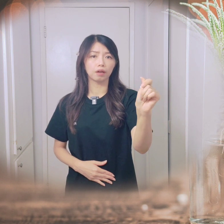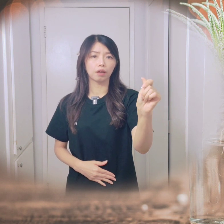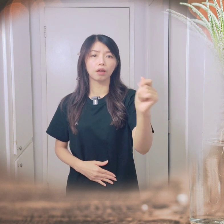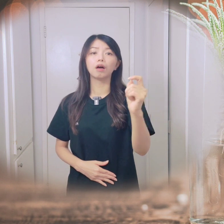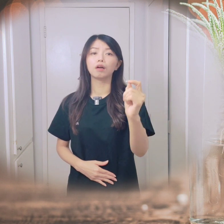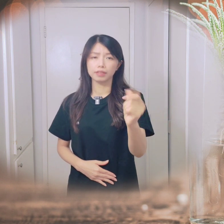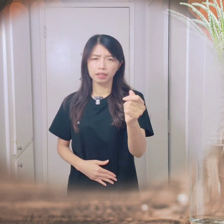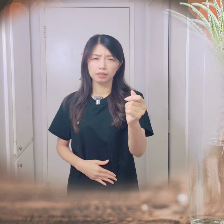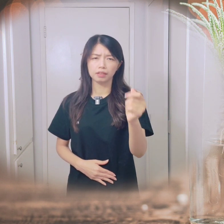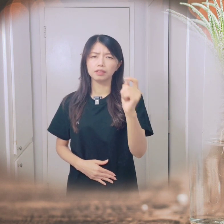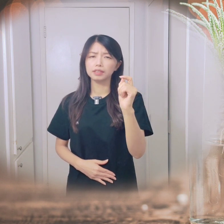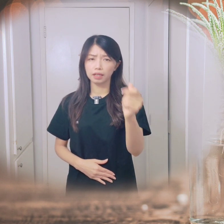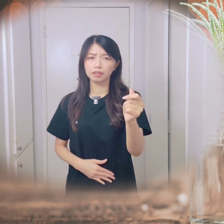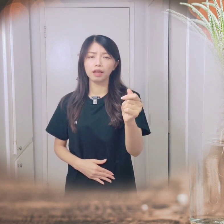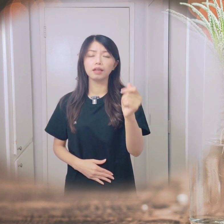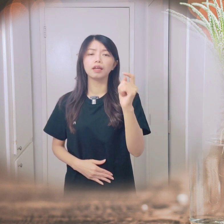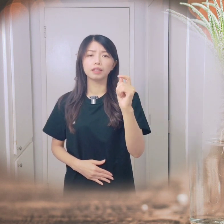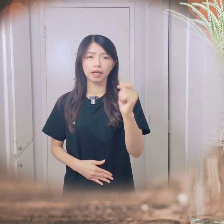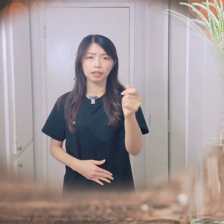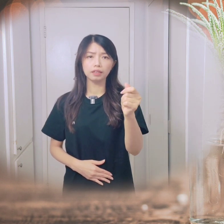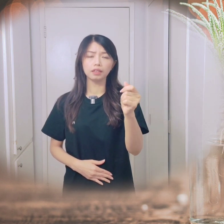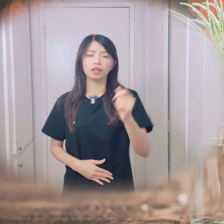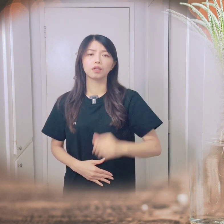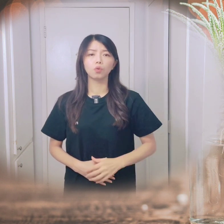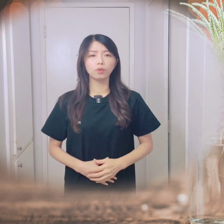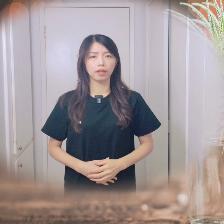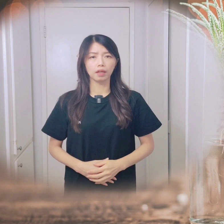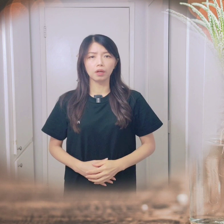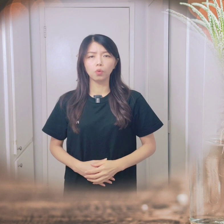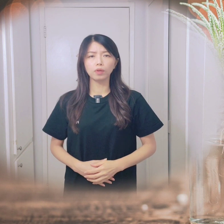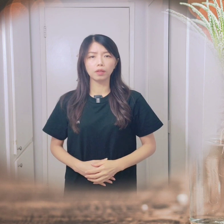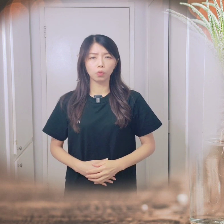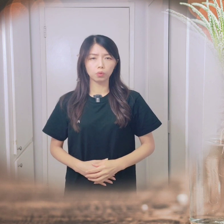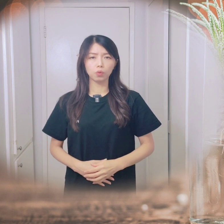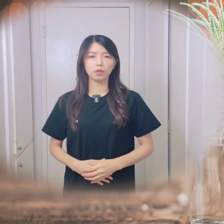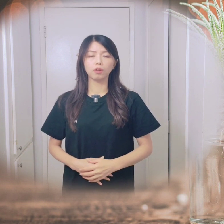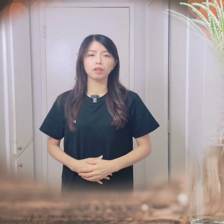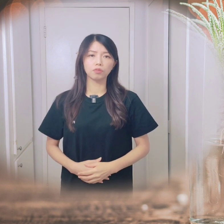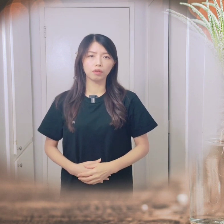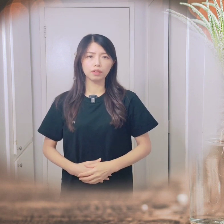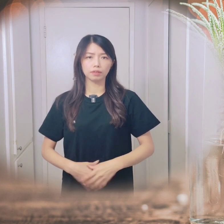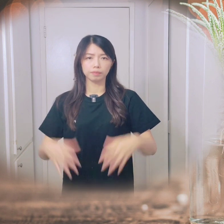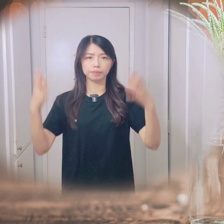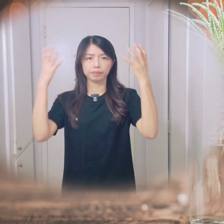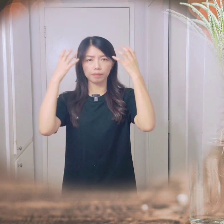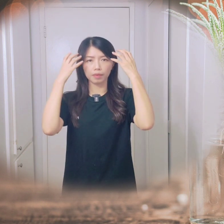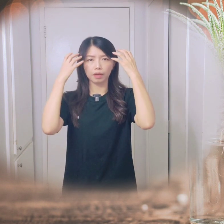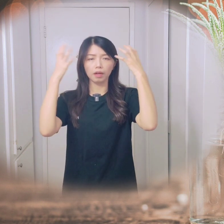돼요. 작은, 작다, 작은 고난, 고통 이런 데의